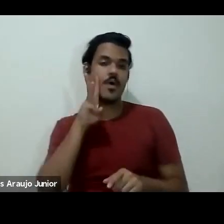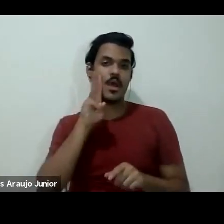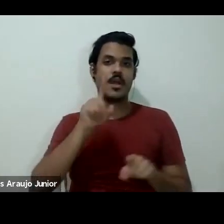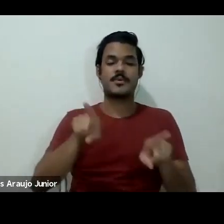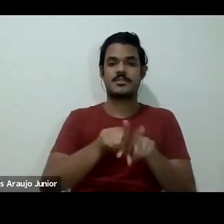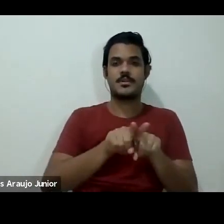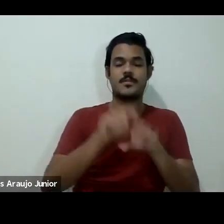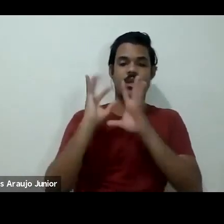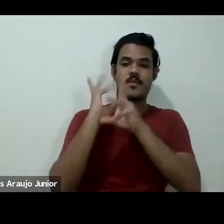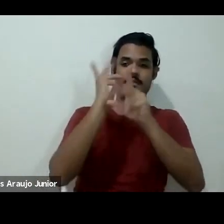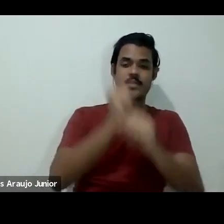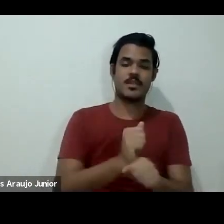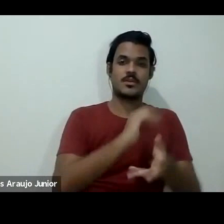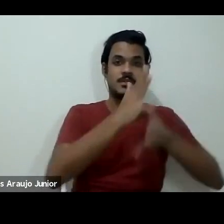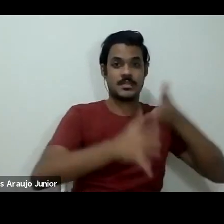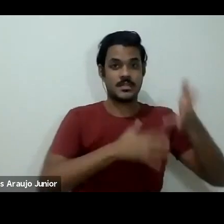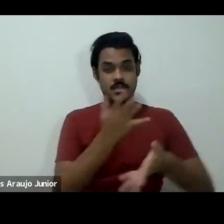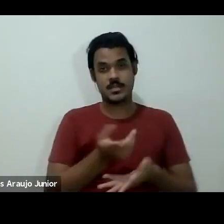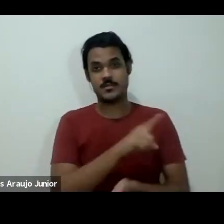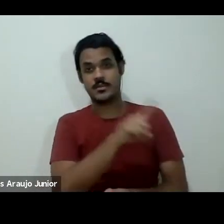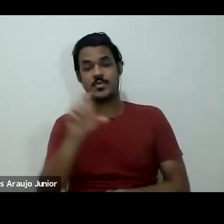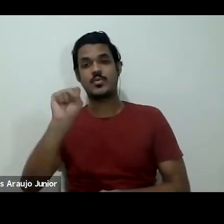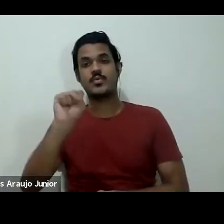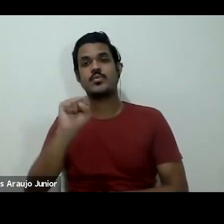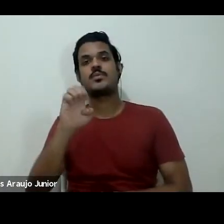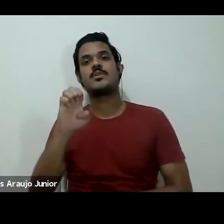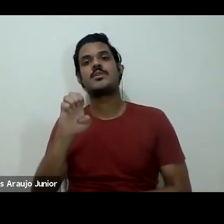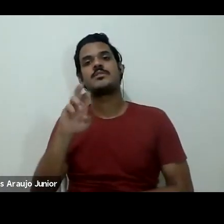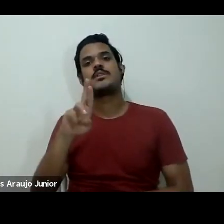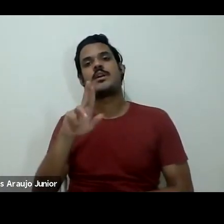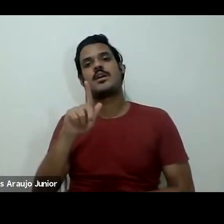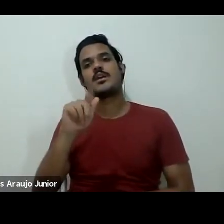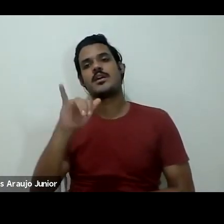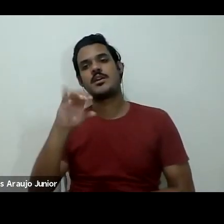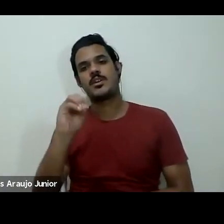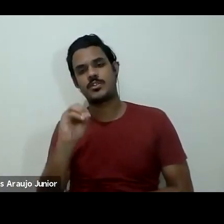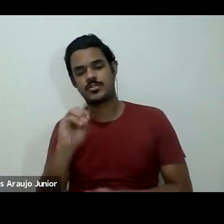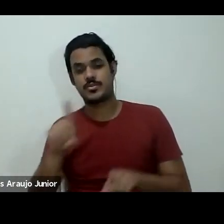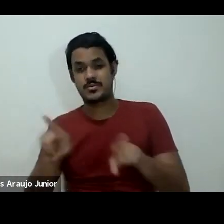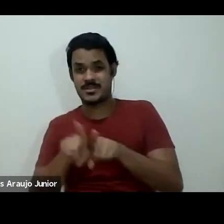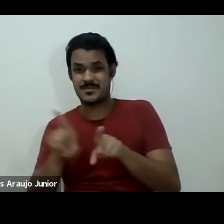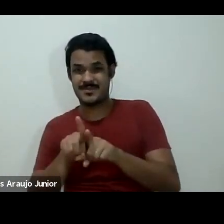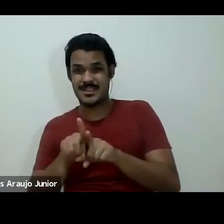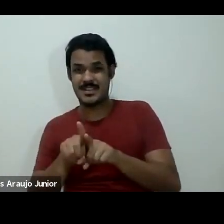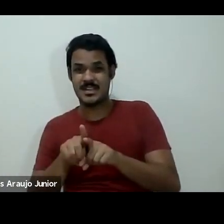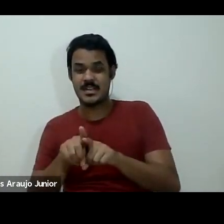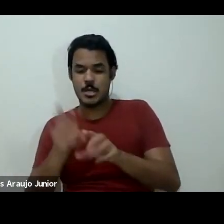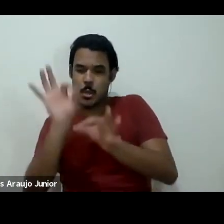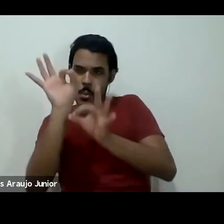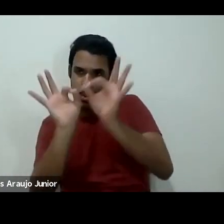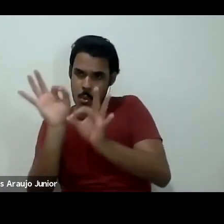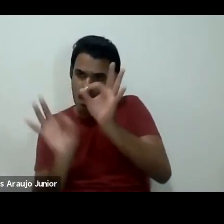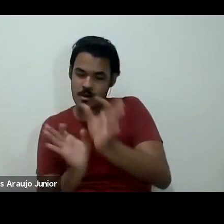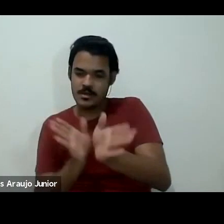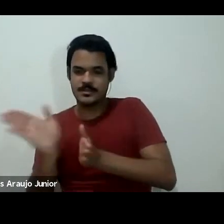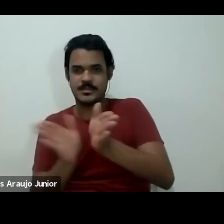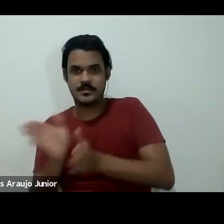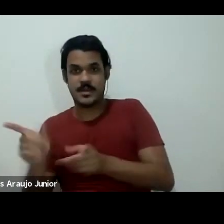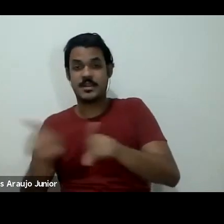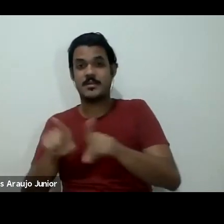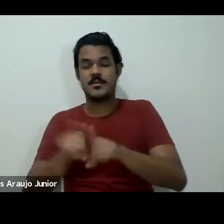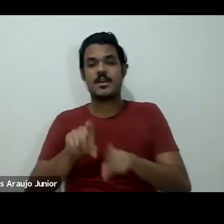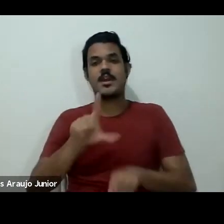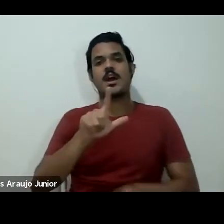Libras, o Sérgio Nunes, profissional de edição da acessibilidade, e a aluna daqui